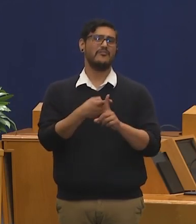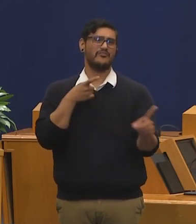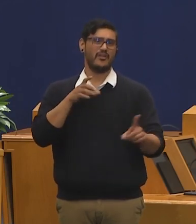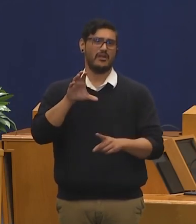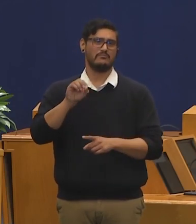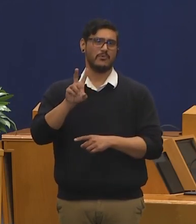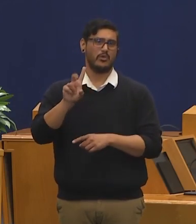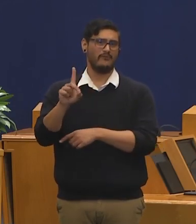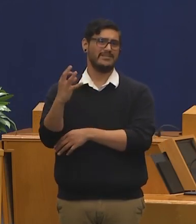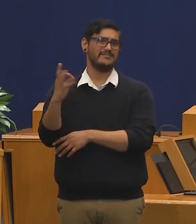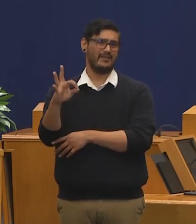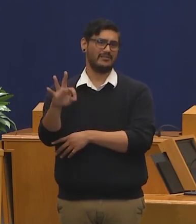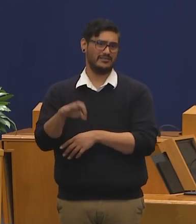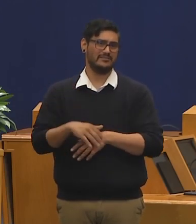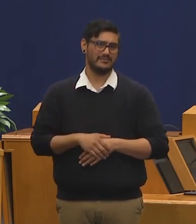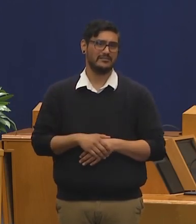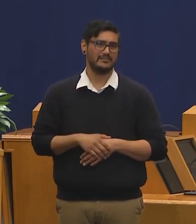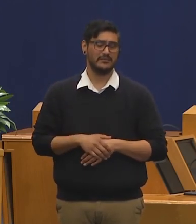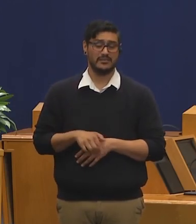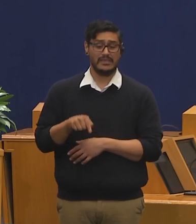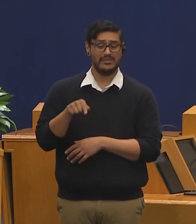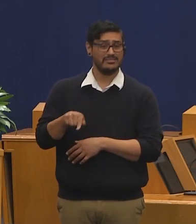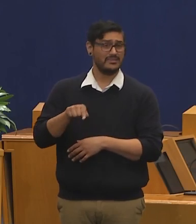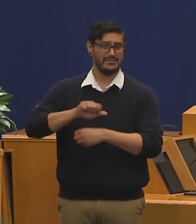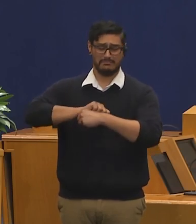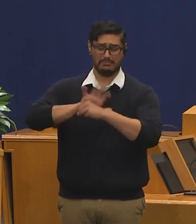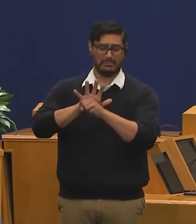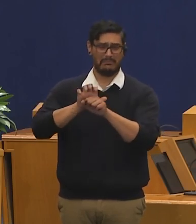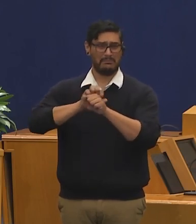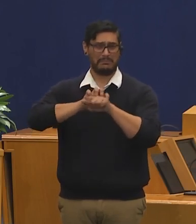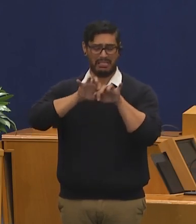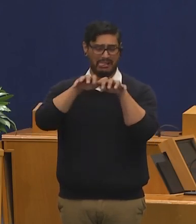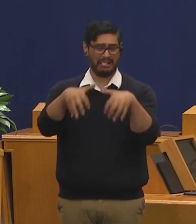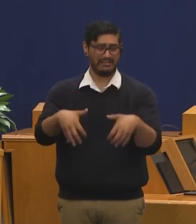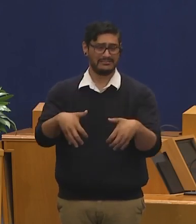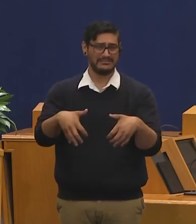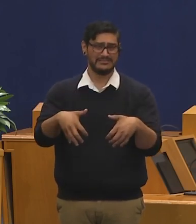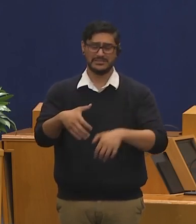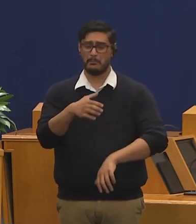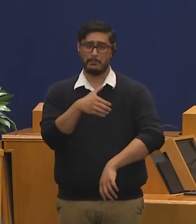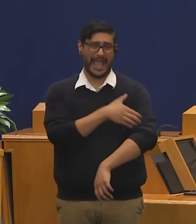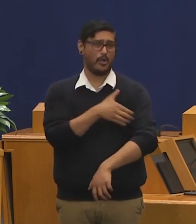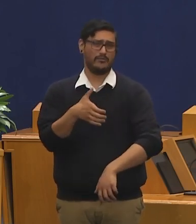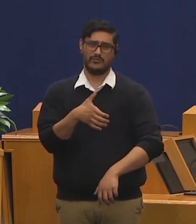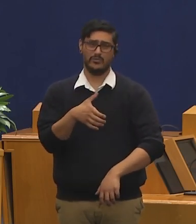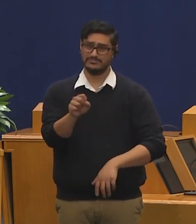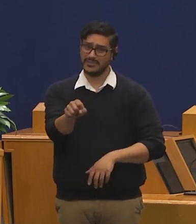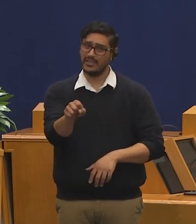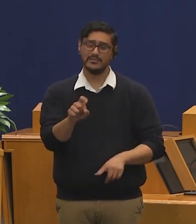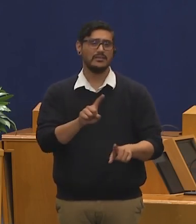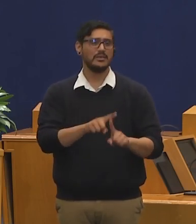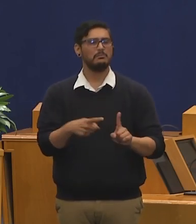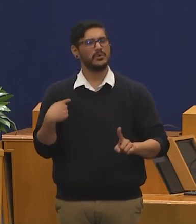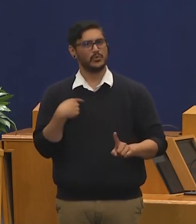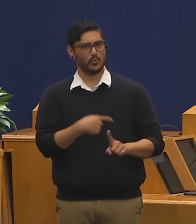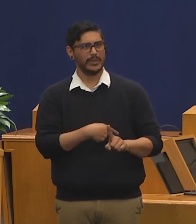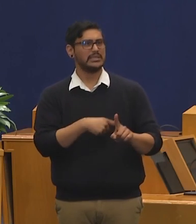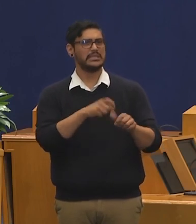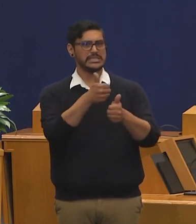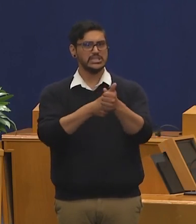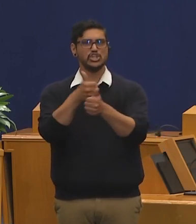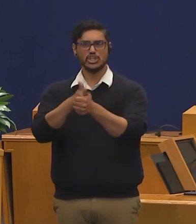Esta pandemia es un oponente muy fuerte, pero estamos cometidos todos los departamentos del